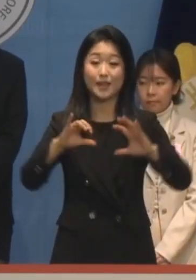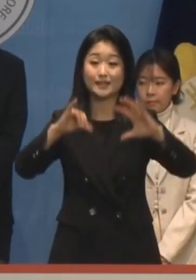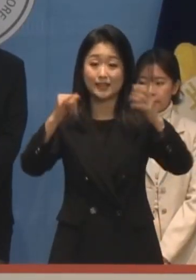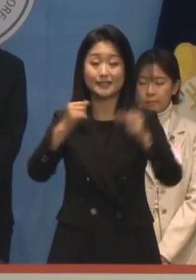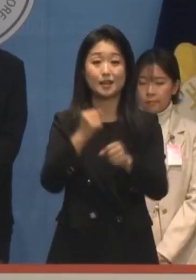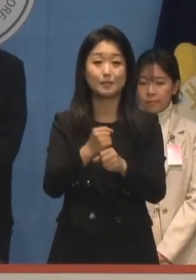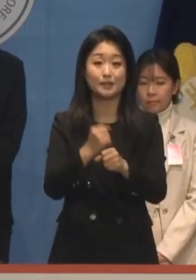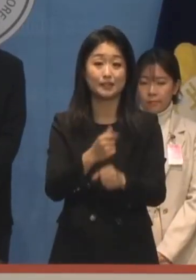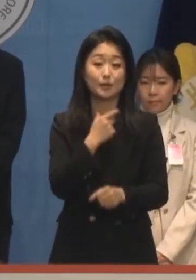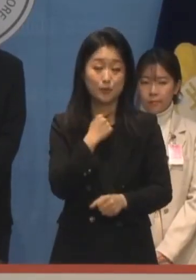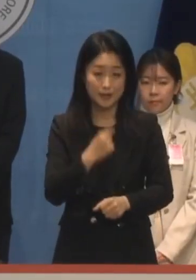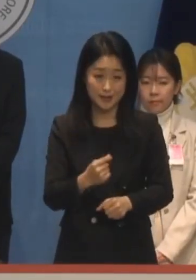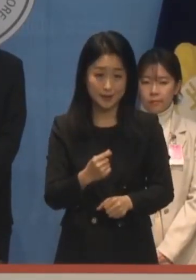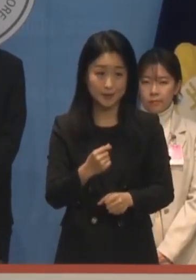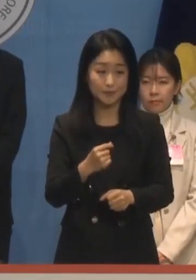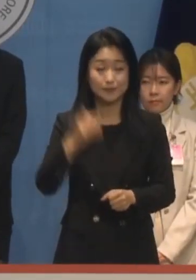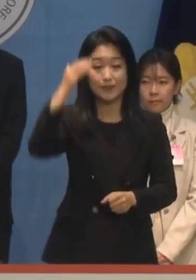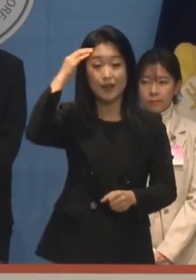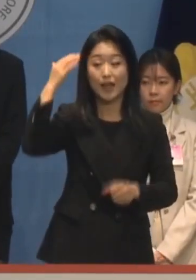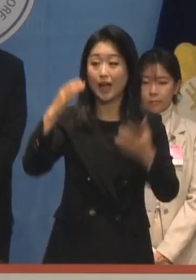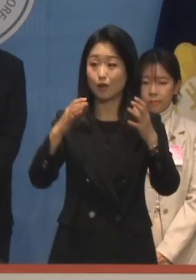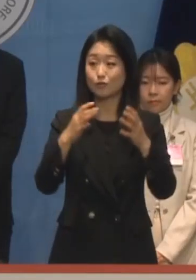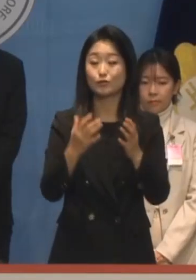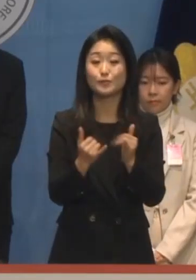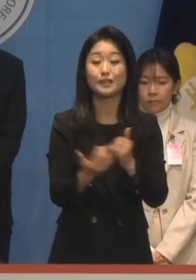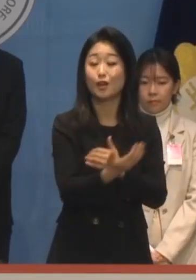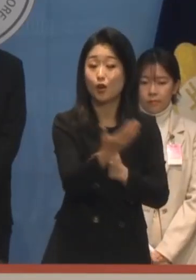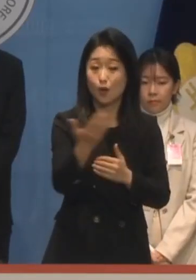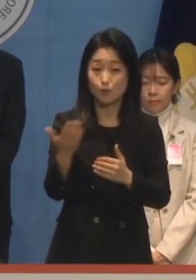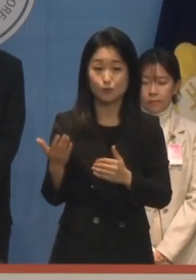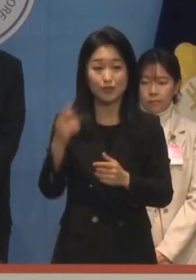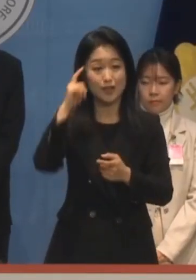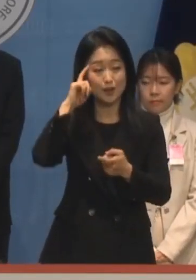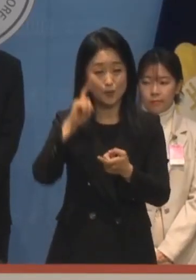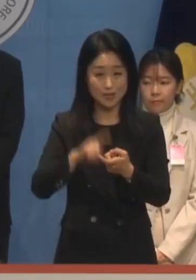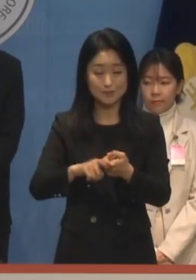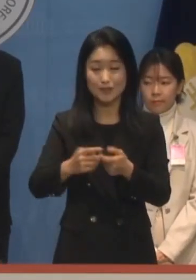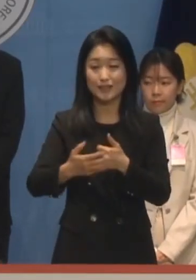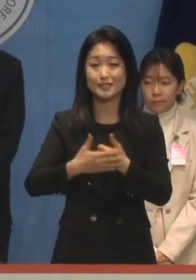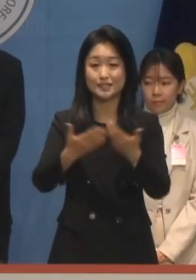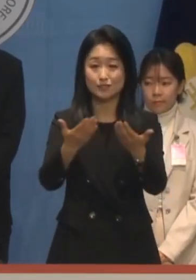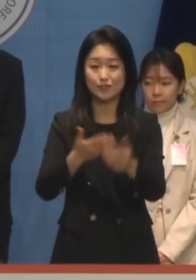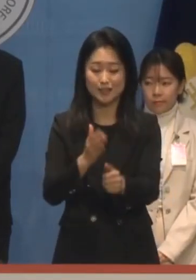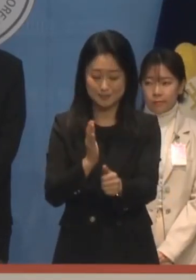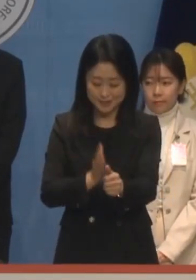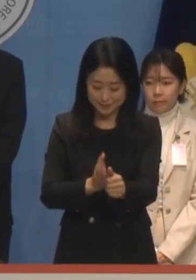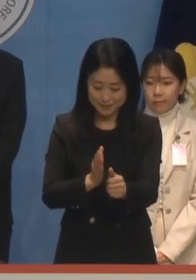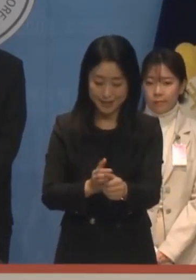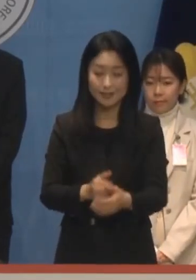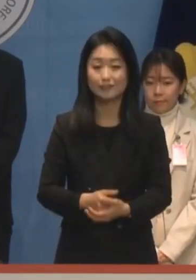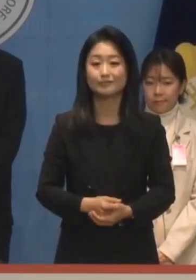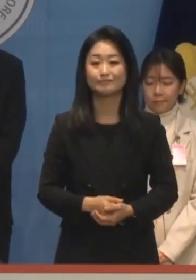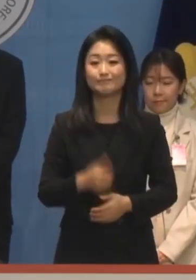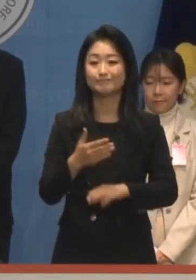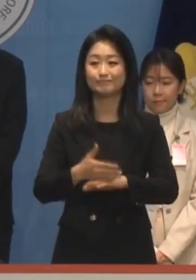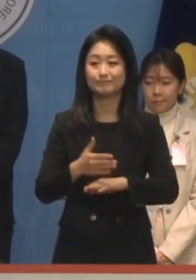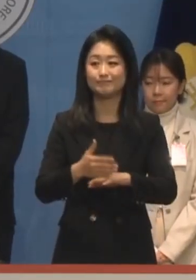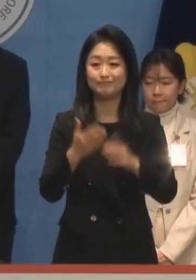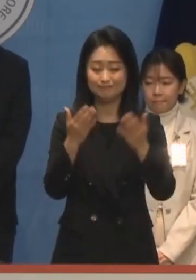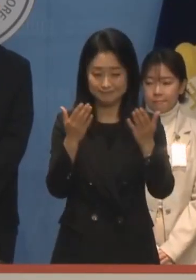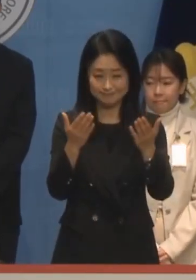만들 수 있도록 대한민국 국민 여러분의 많은 관심과 지지 부탁드립니다.